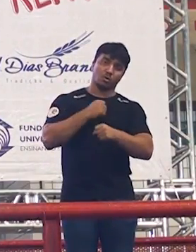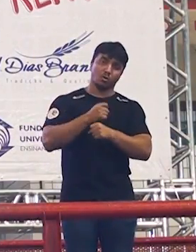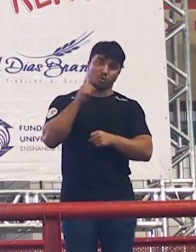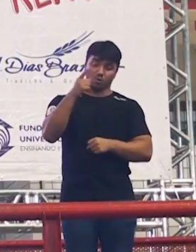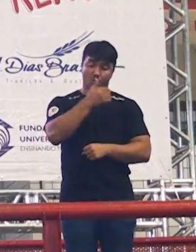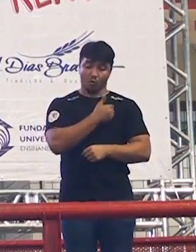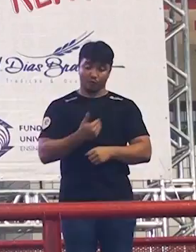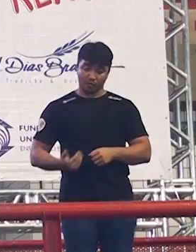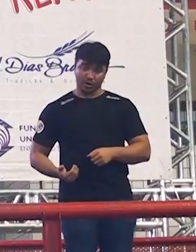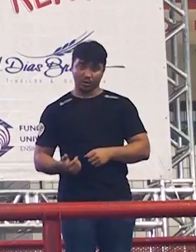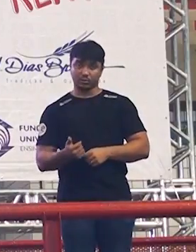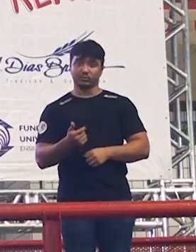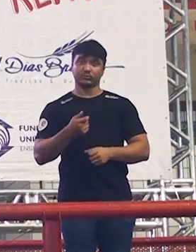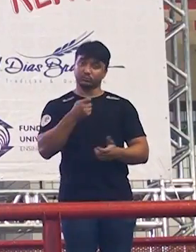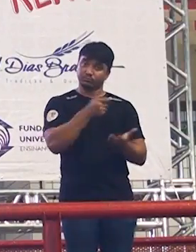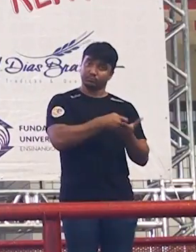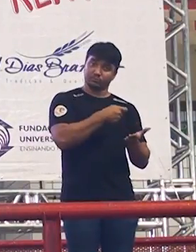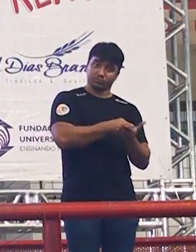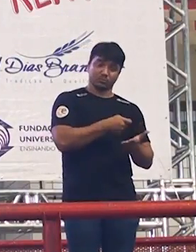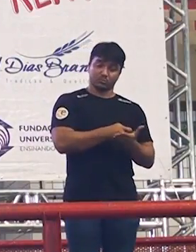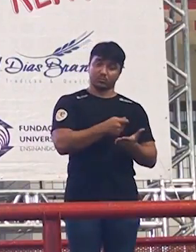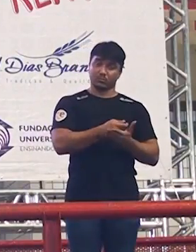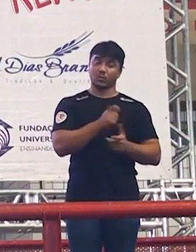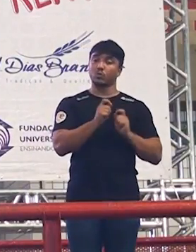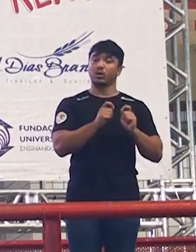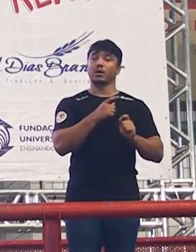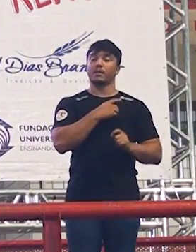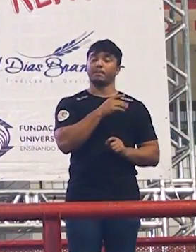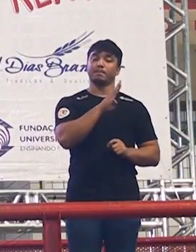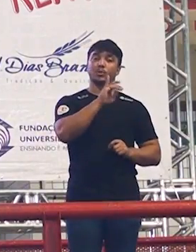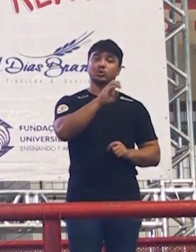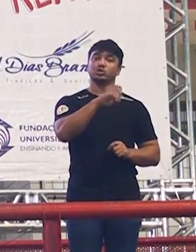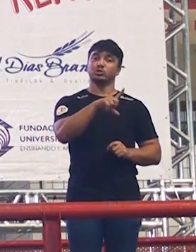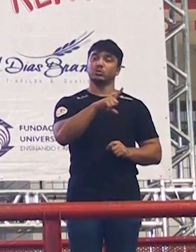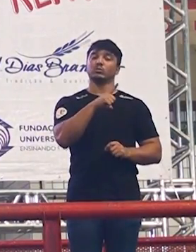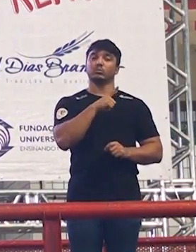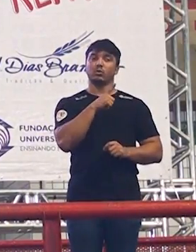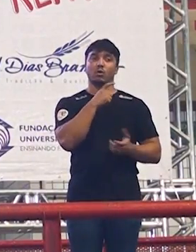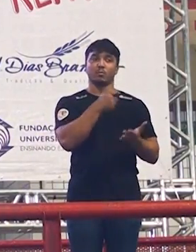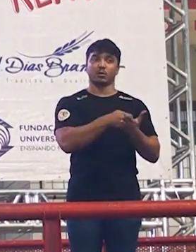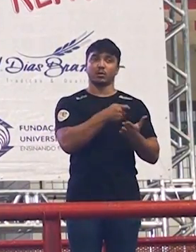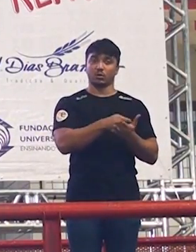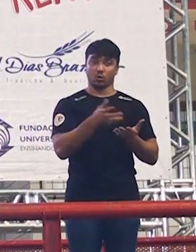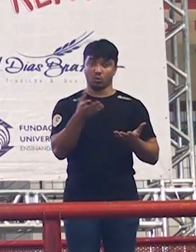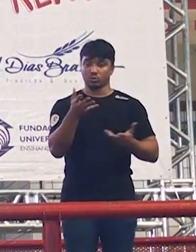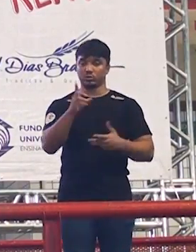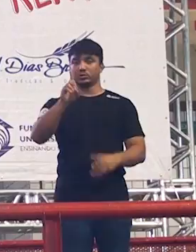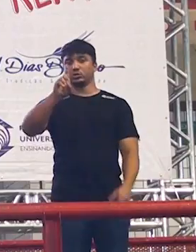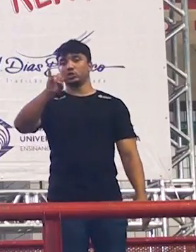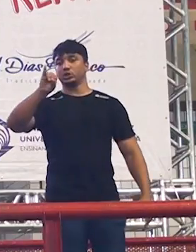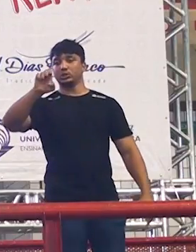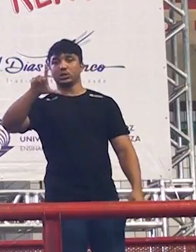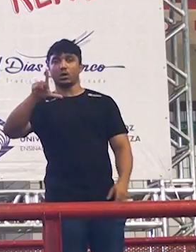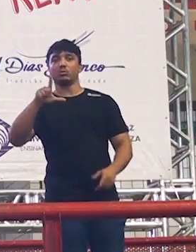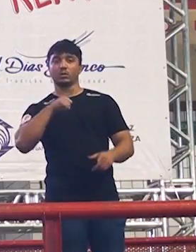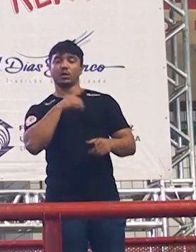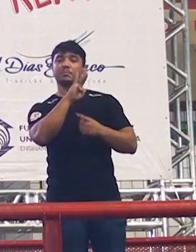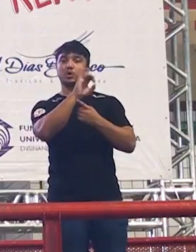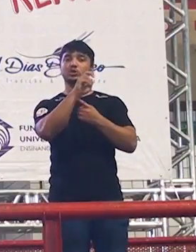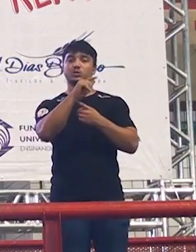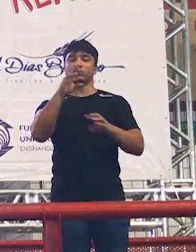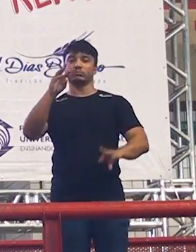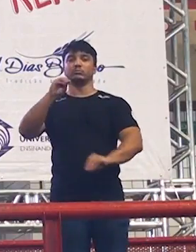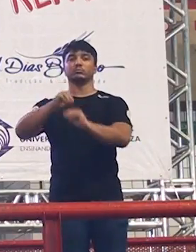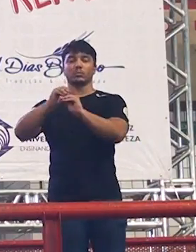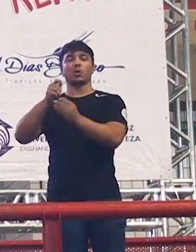obrigou ter biodiesel nos combustíveis. O diesel que a gente consome hoje, ele tem um percentual de